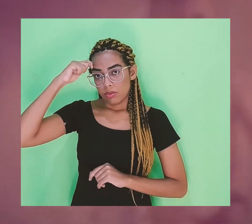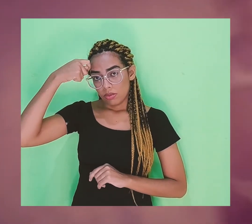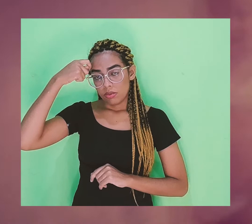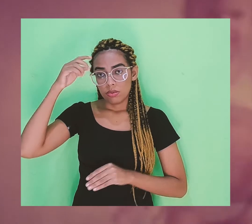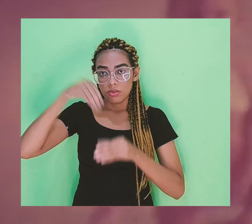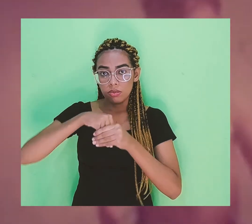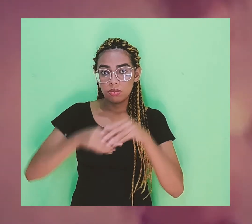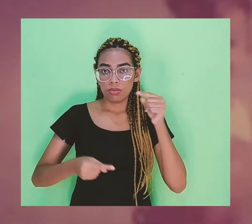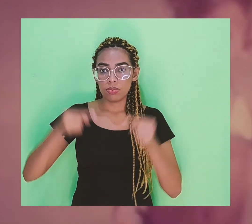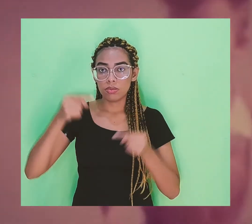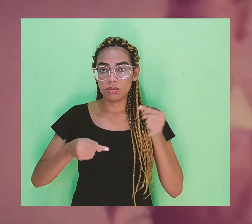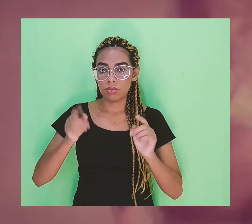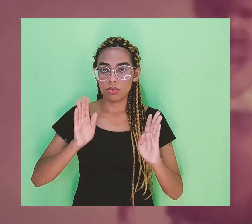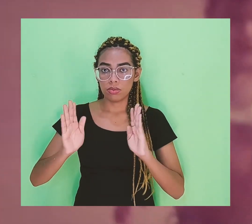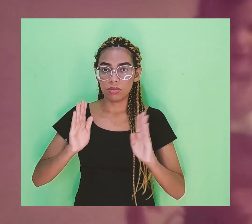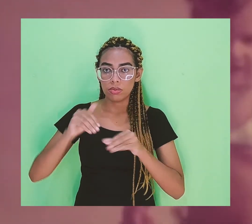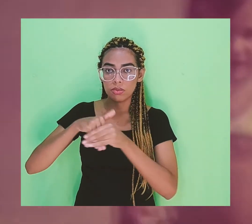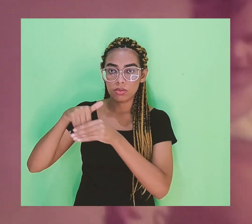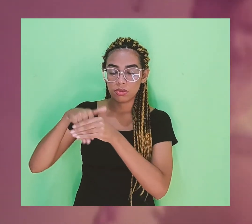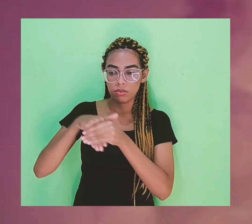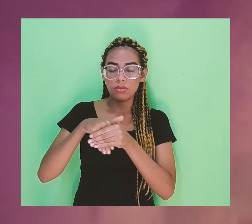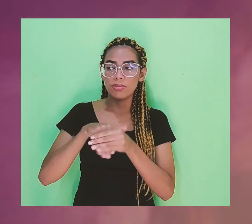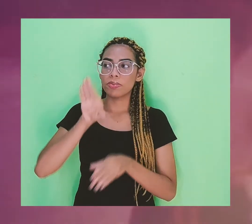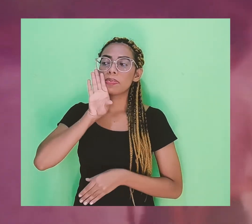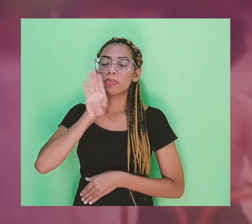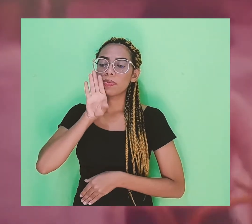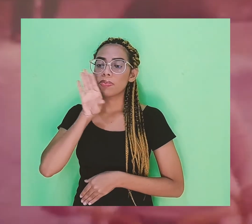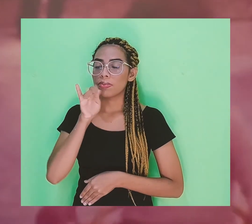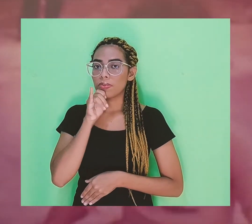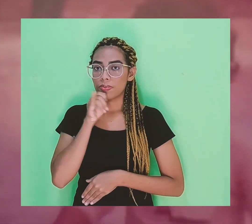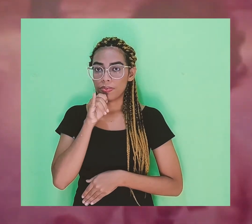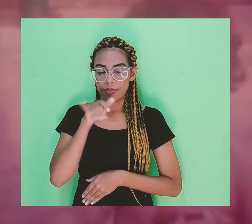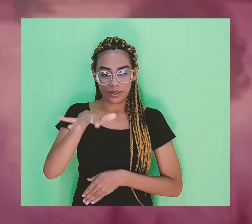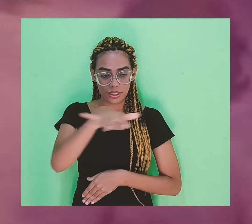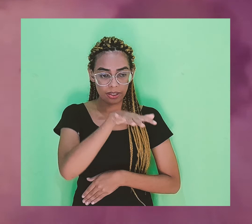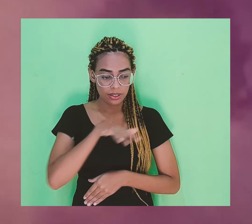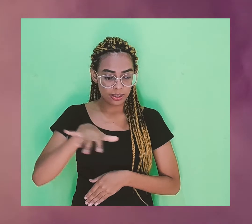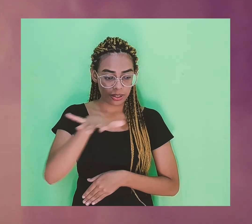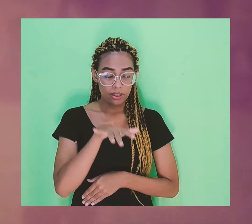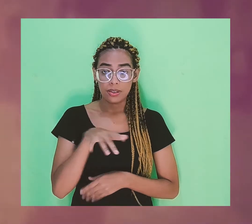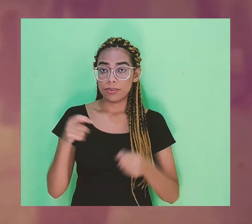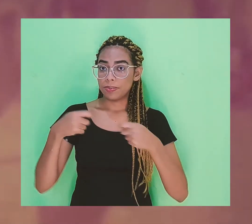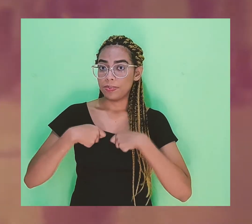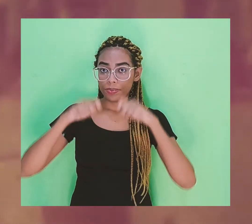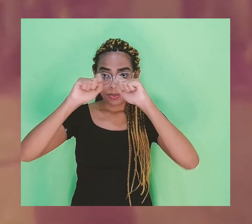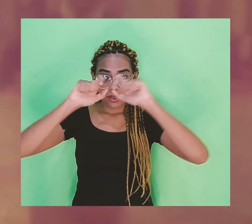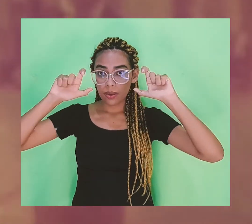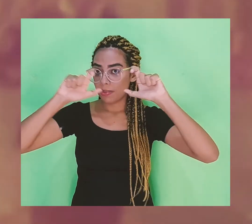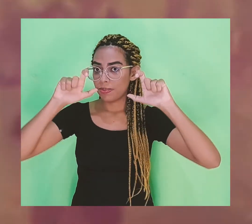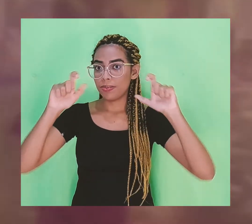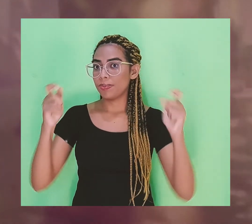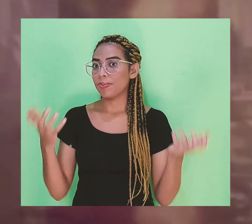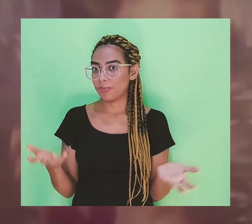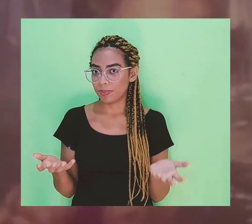política no ano eleitoral. E foi muito legal, assim, a comunidade, ela abriu os olhos, né,